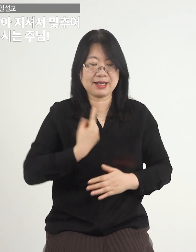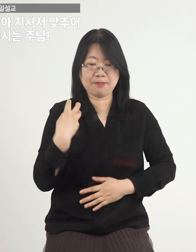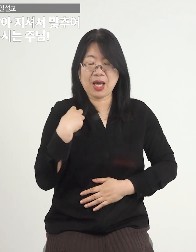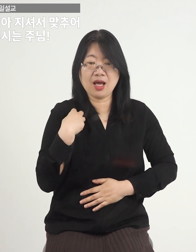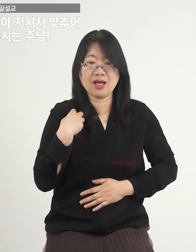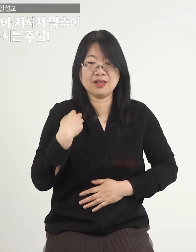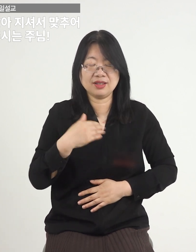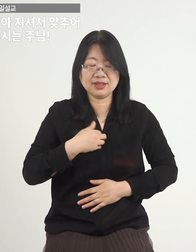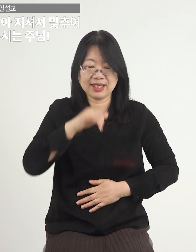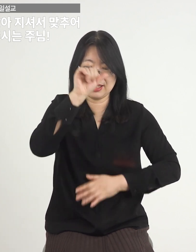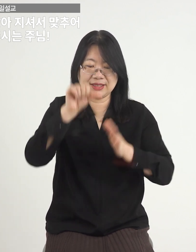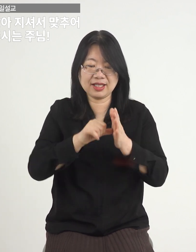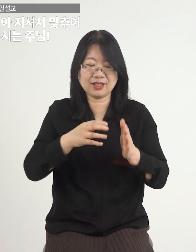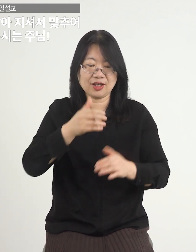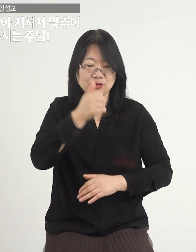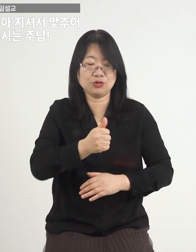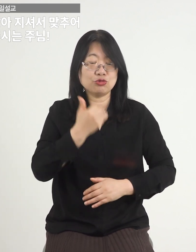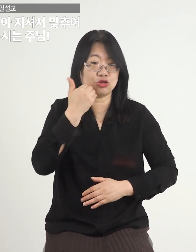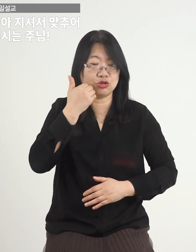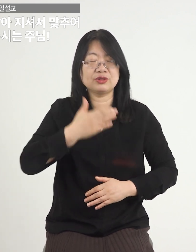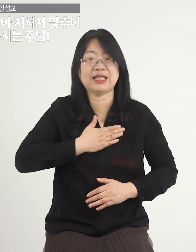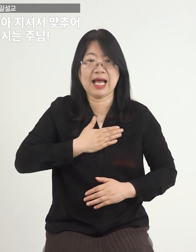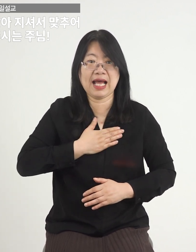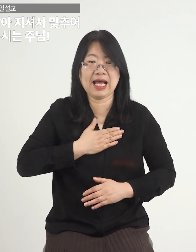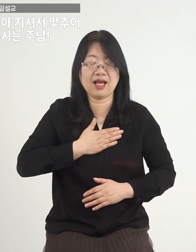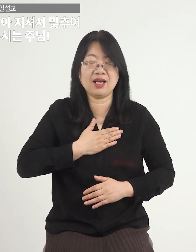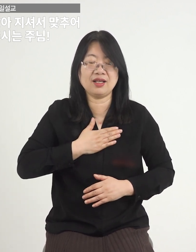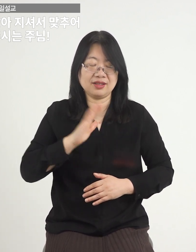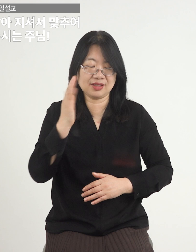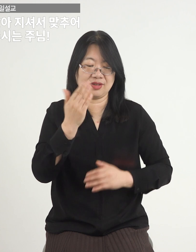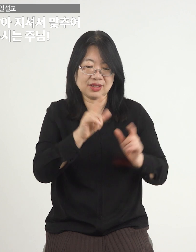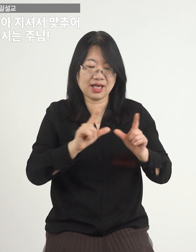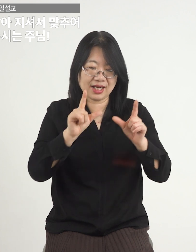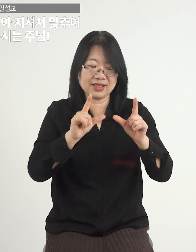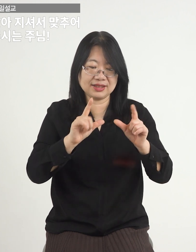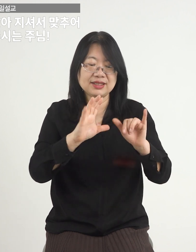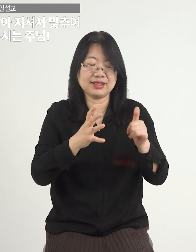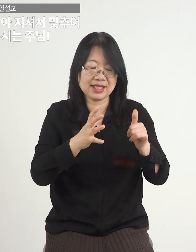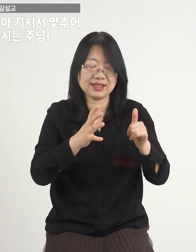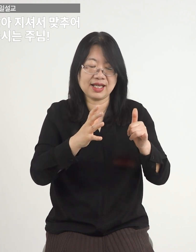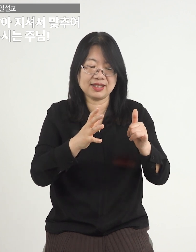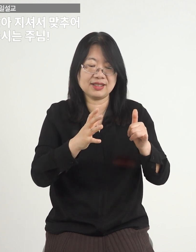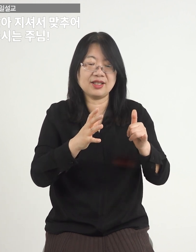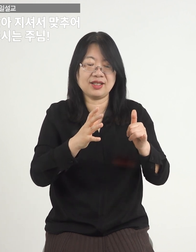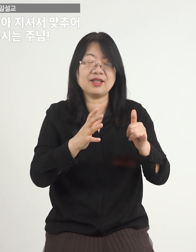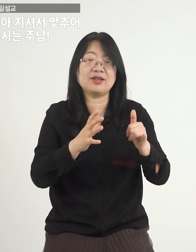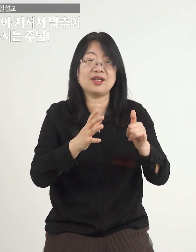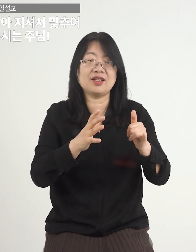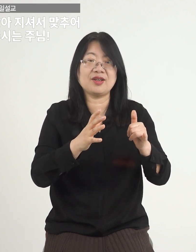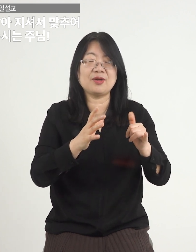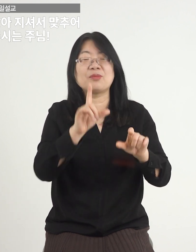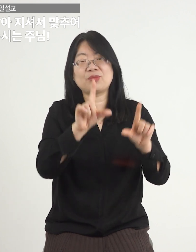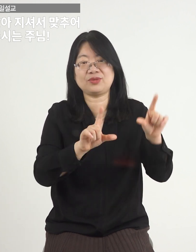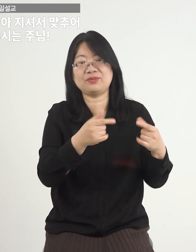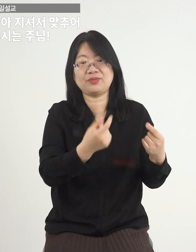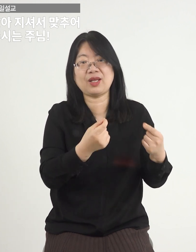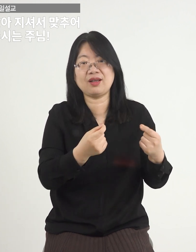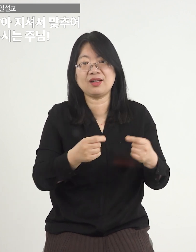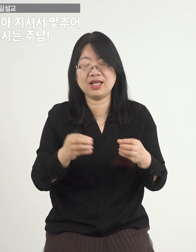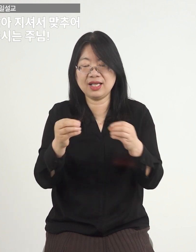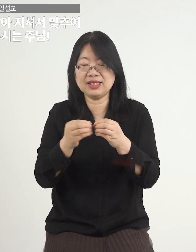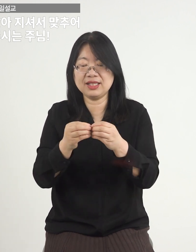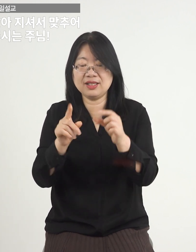주인이 되어서 살아가는 이 세상의 질서입니다. 그래서 사실 이 시어로